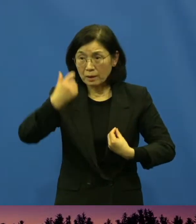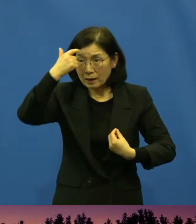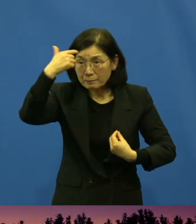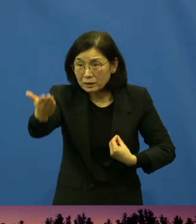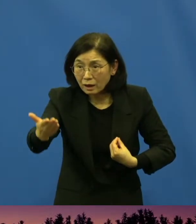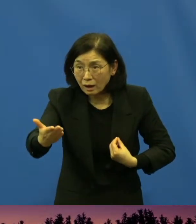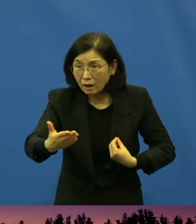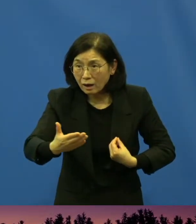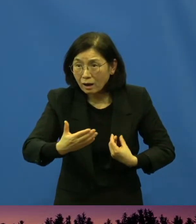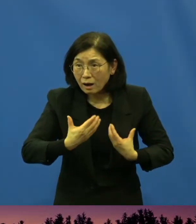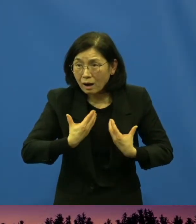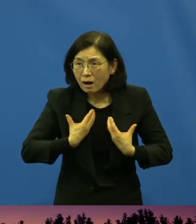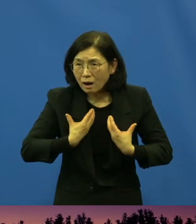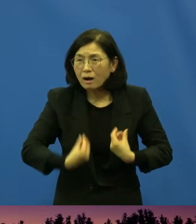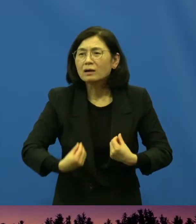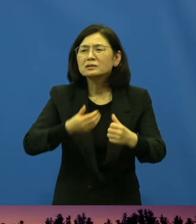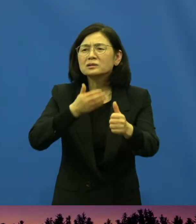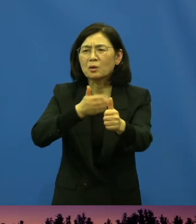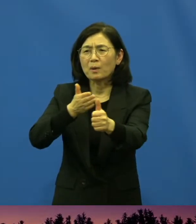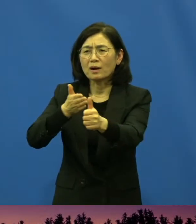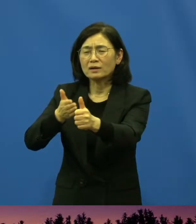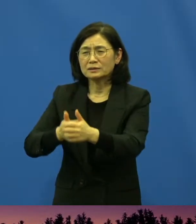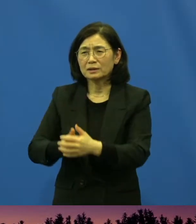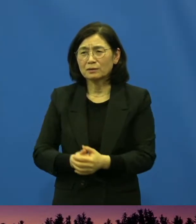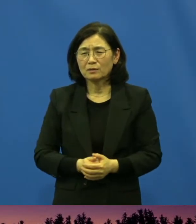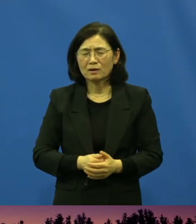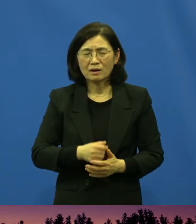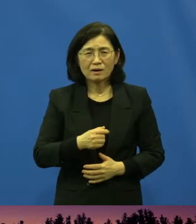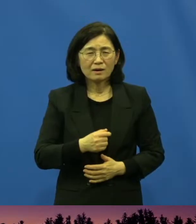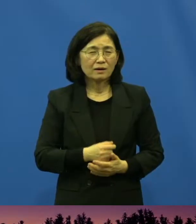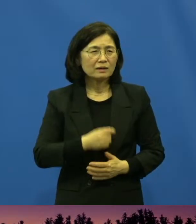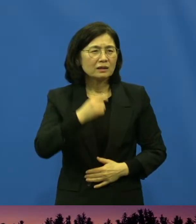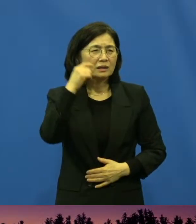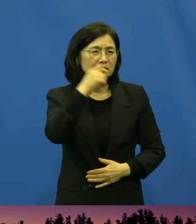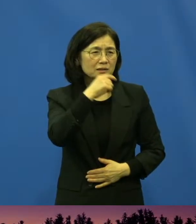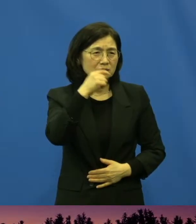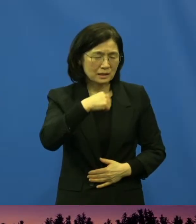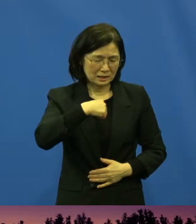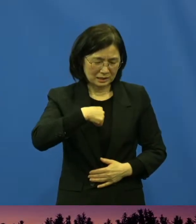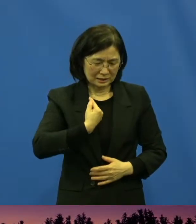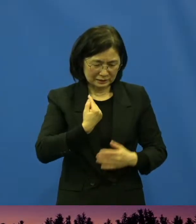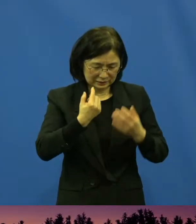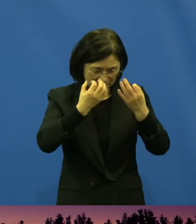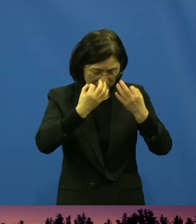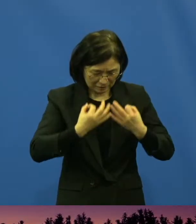여러분, 누가 주님을 붙듭니까? 자기 자신에 대한 처절한 절망을 한 사람이에요.